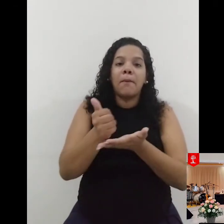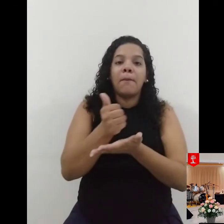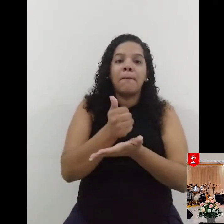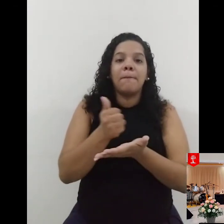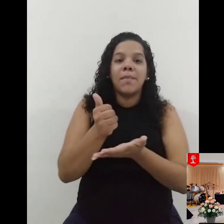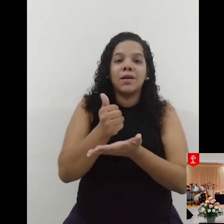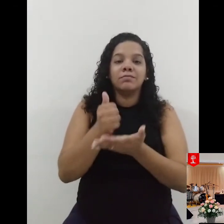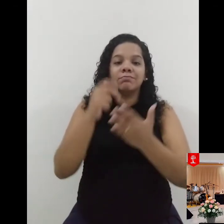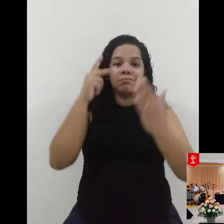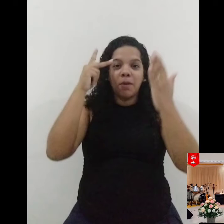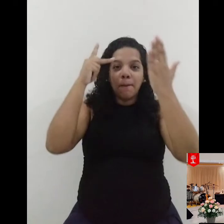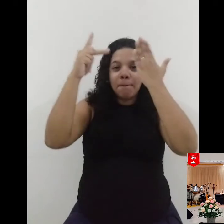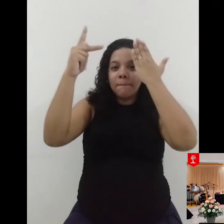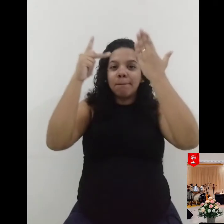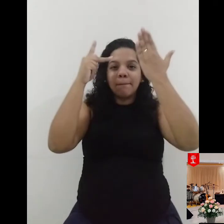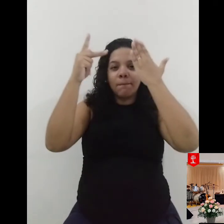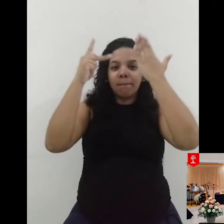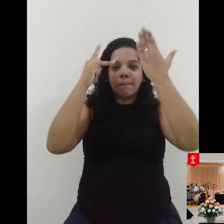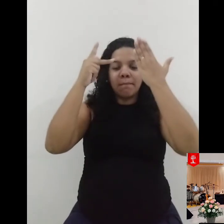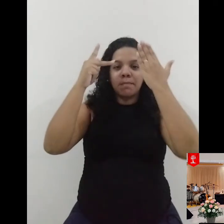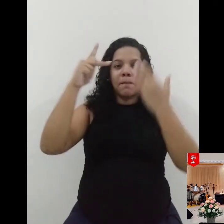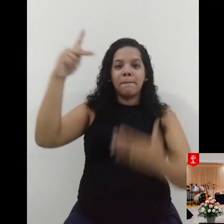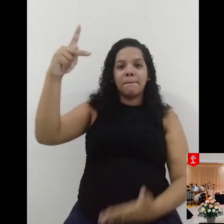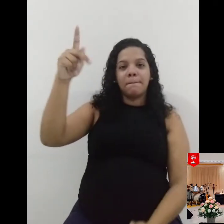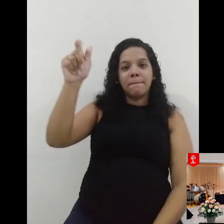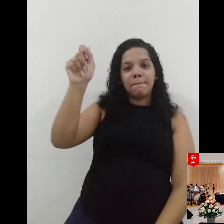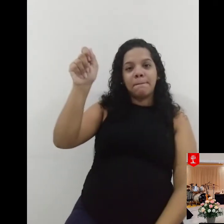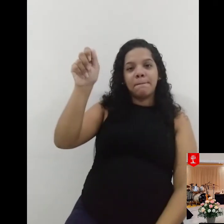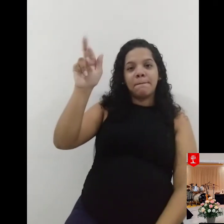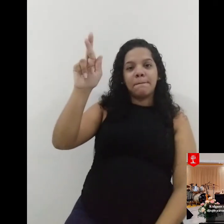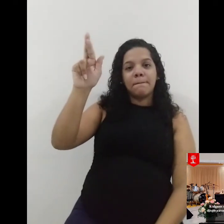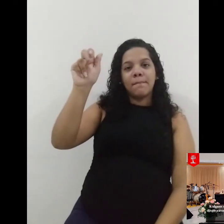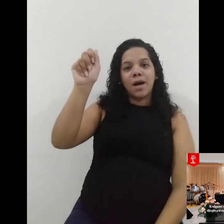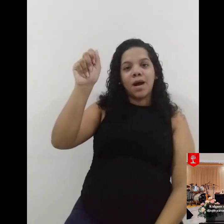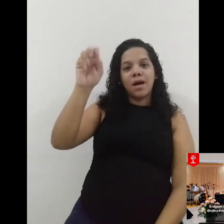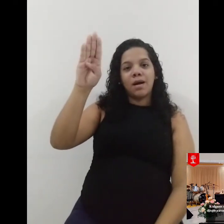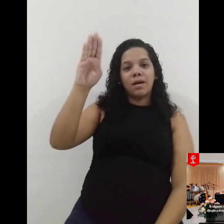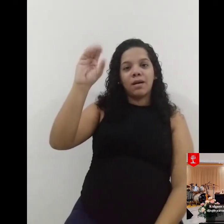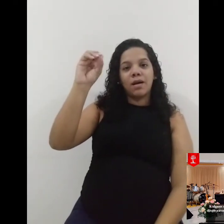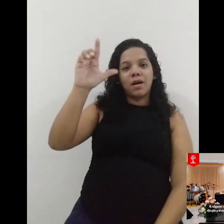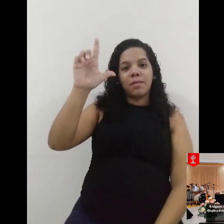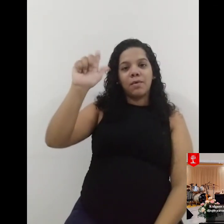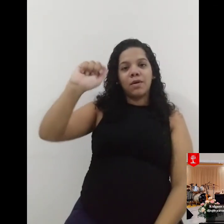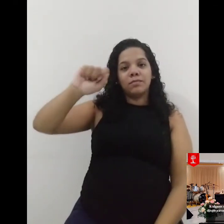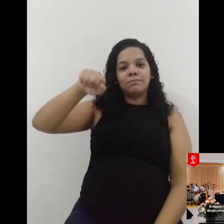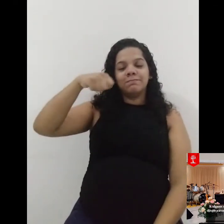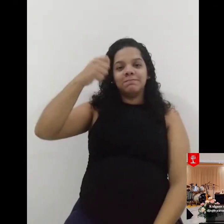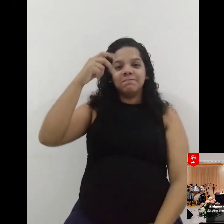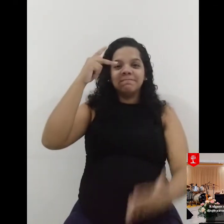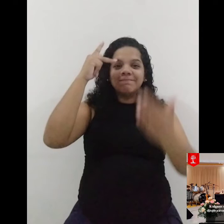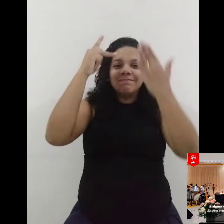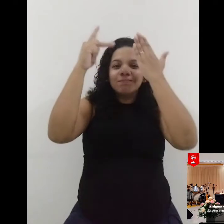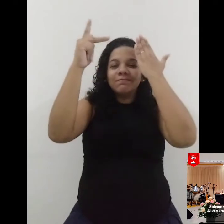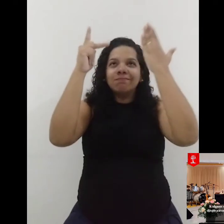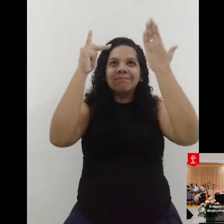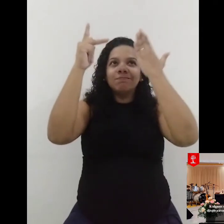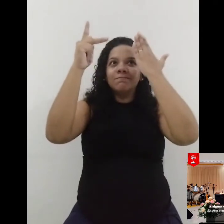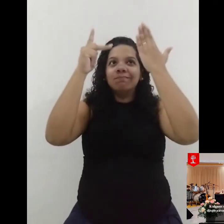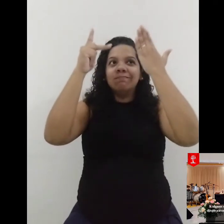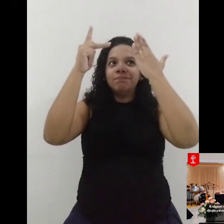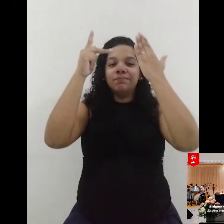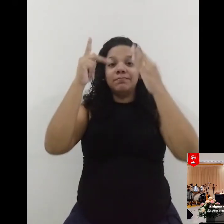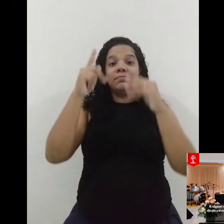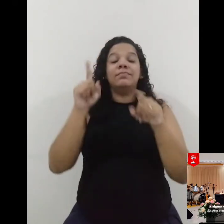versículo 9 até o versículo de número 14. Eu queria que você acompanhasse comigo essa leitura